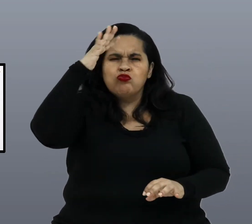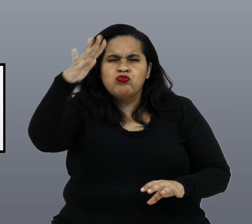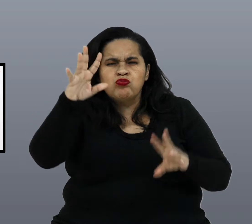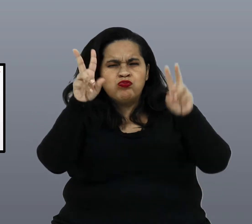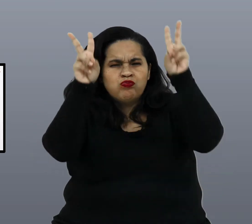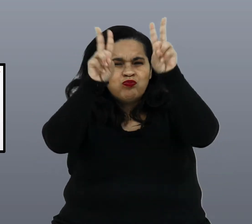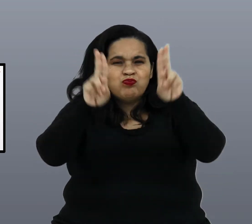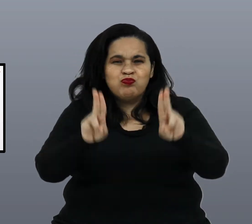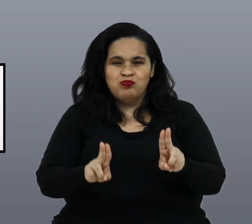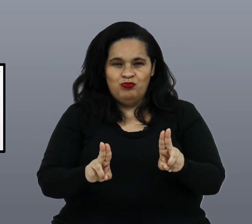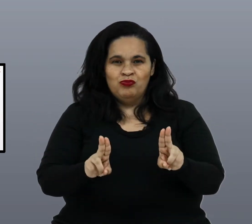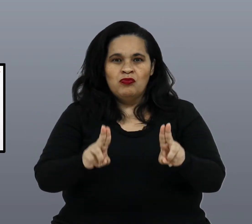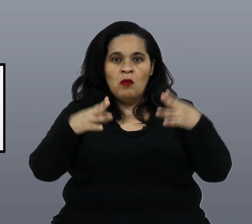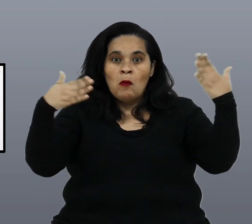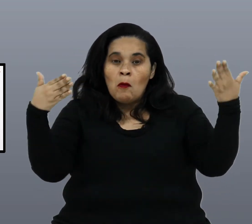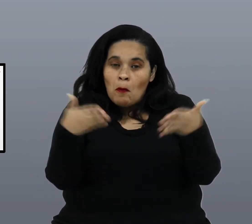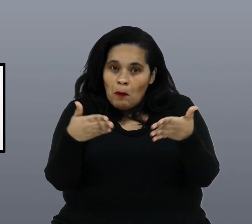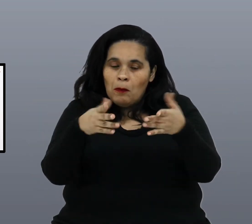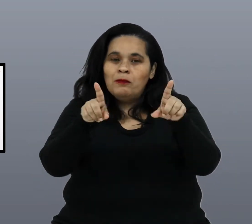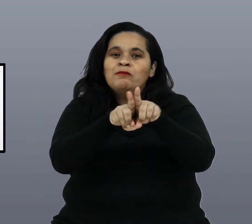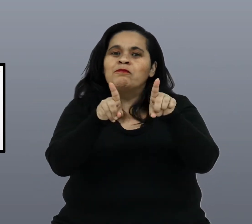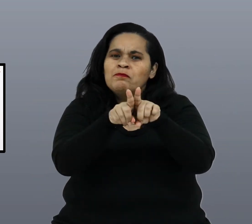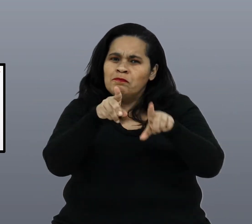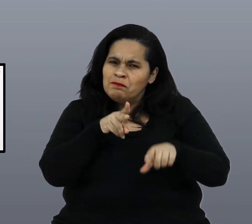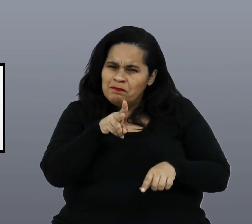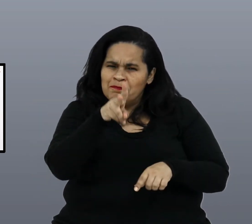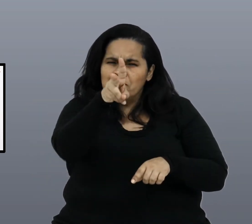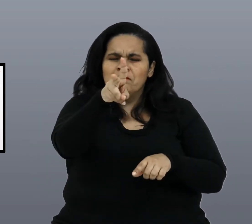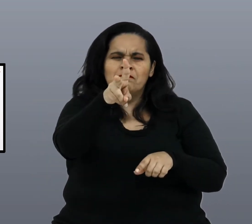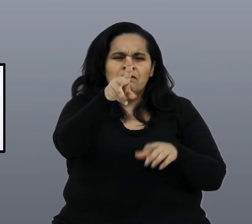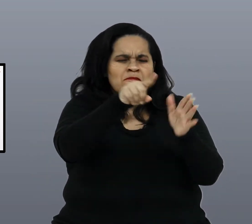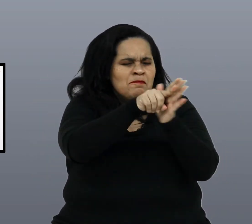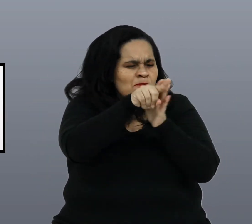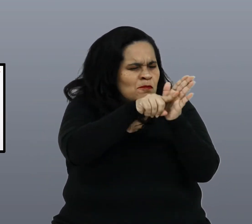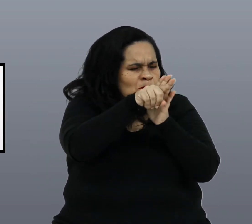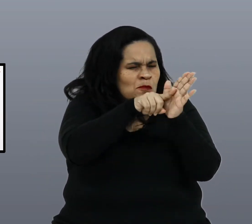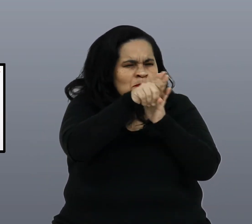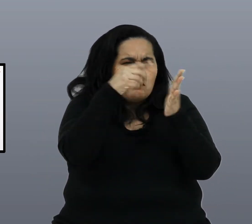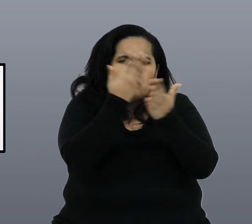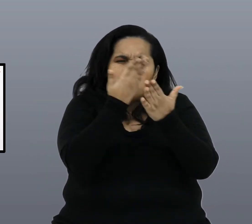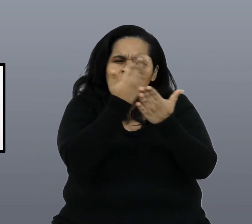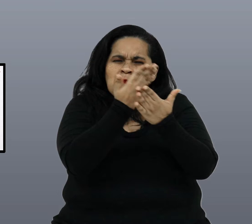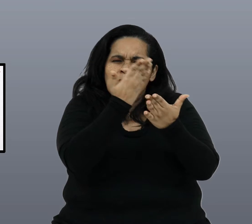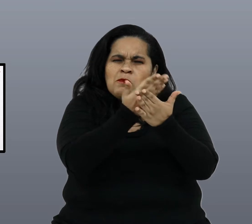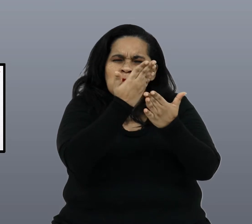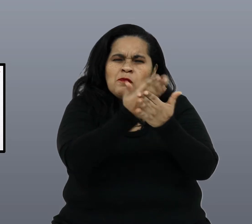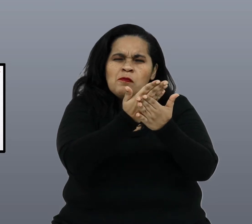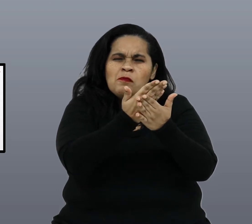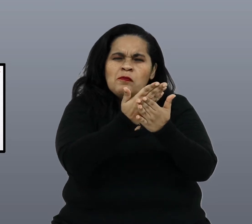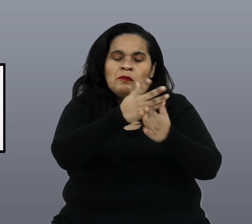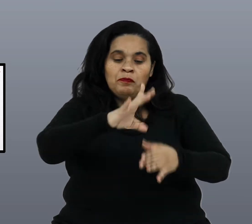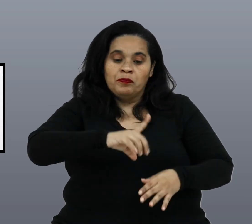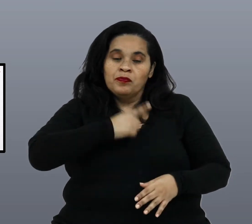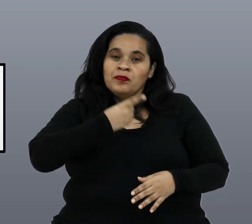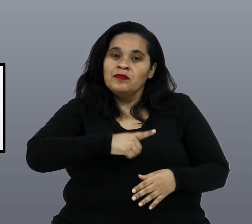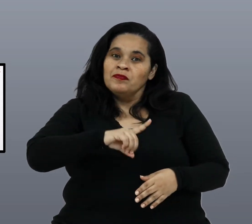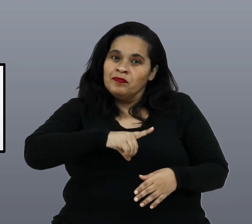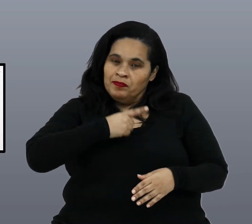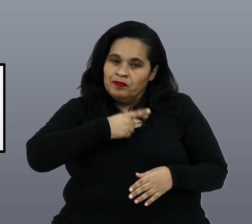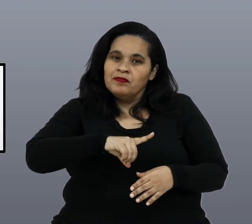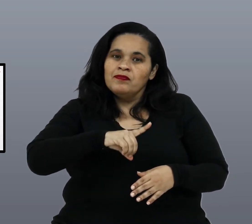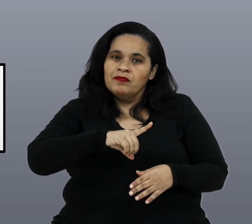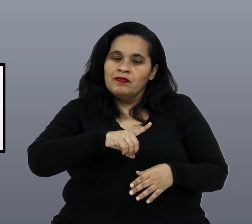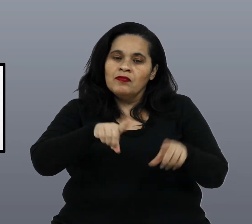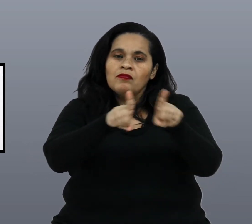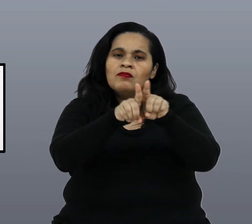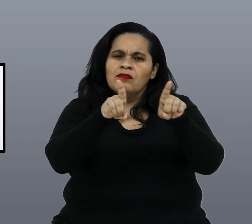E hoje nós continuaremos analisando algumas dessas profecias do livro do profeta Daniel.